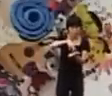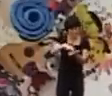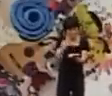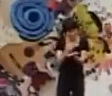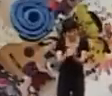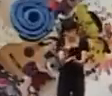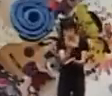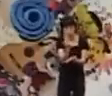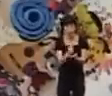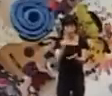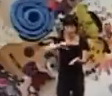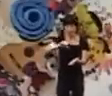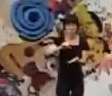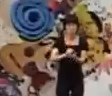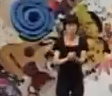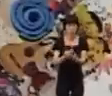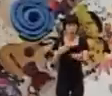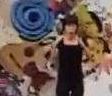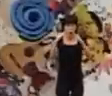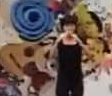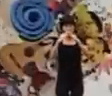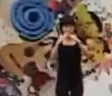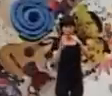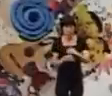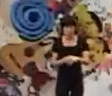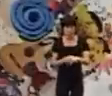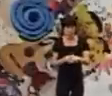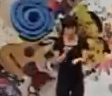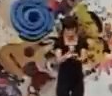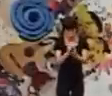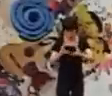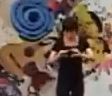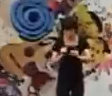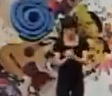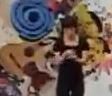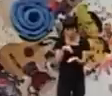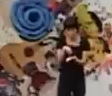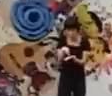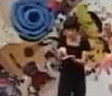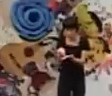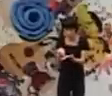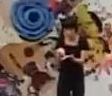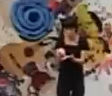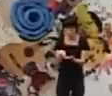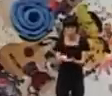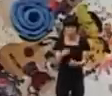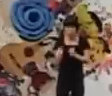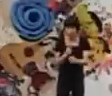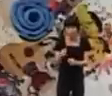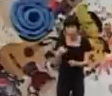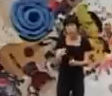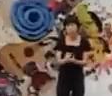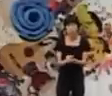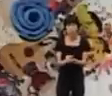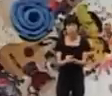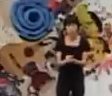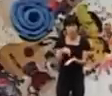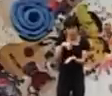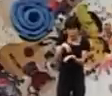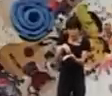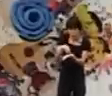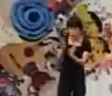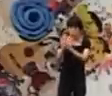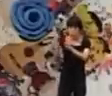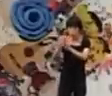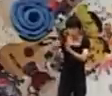咗好多次都唔得，就連屋企嘅客廳，行唔過去，唔好話跑啊，去翻